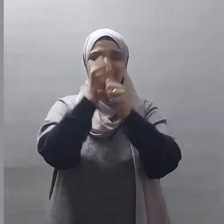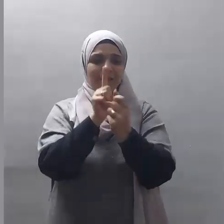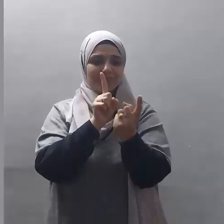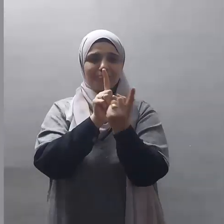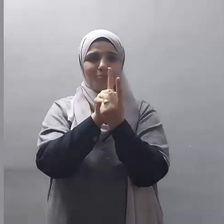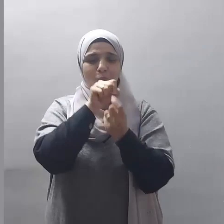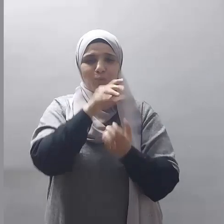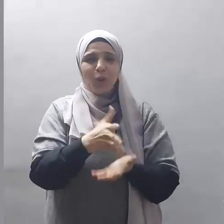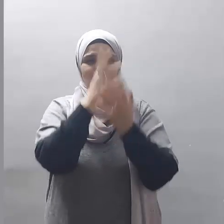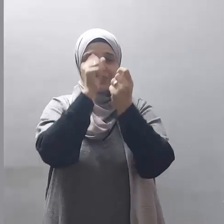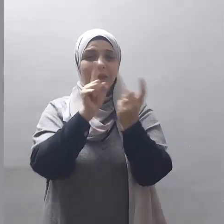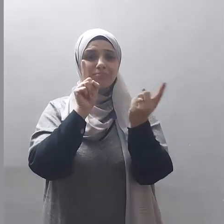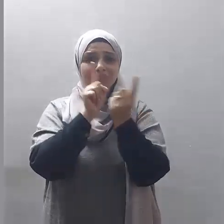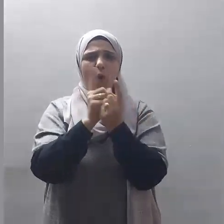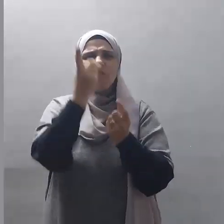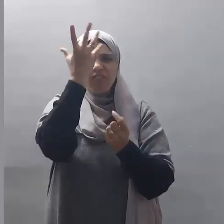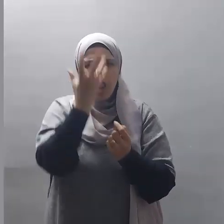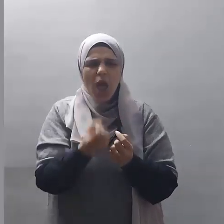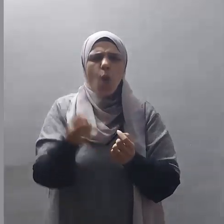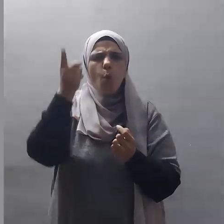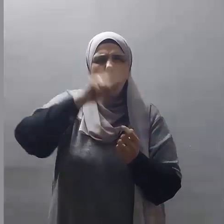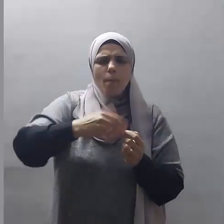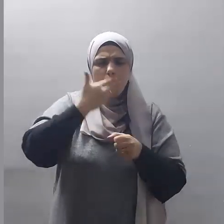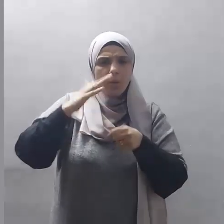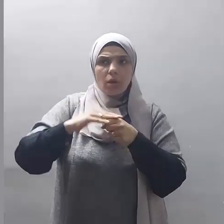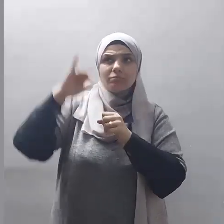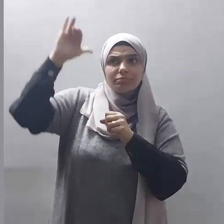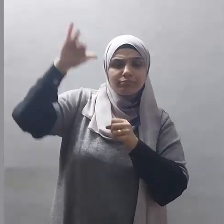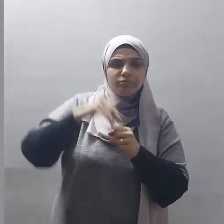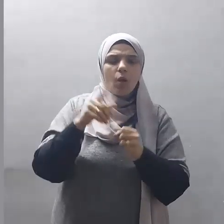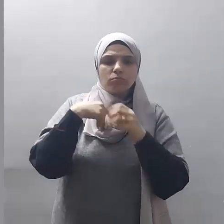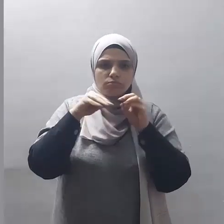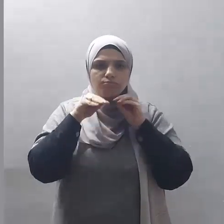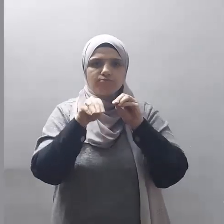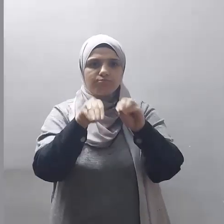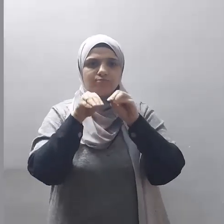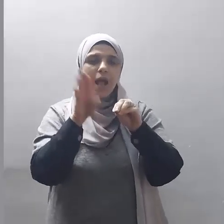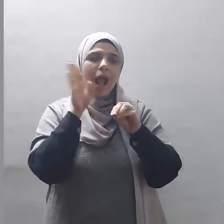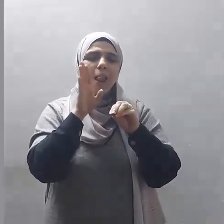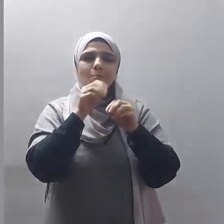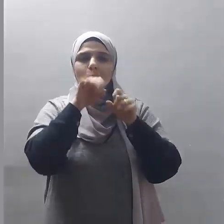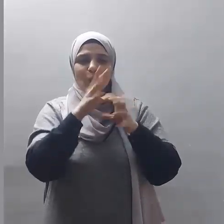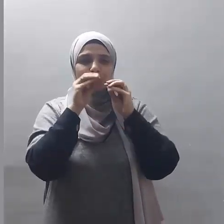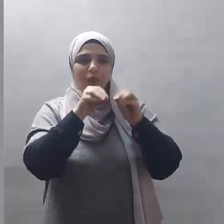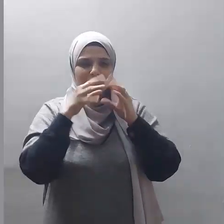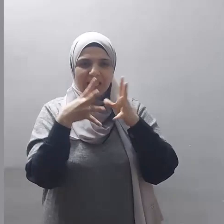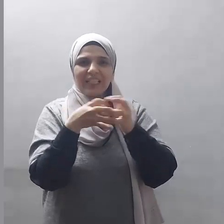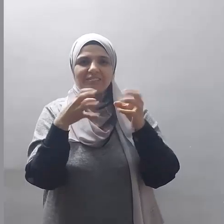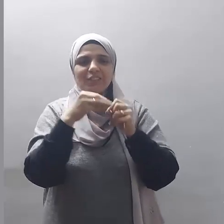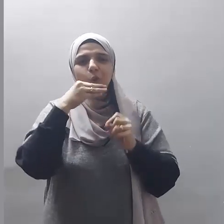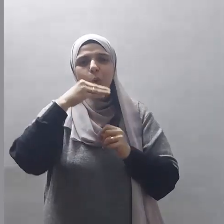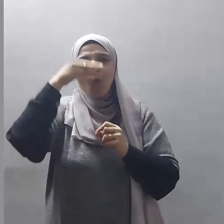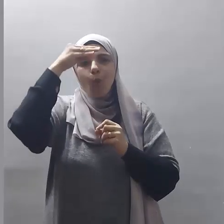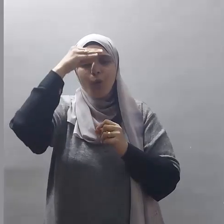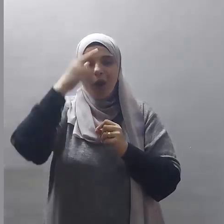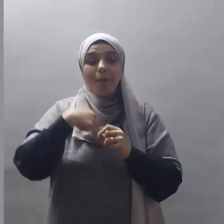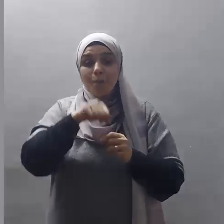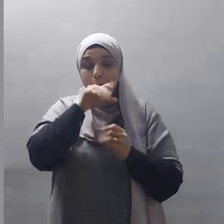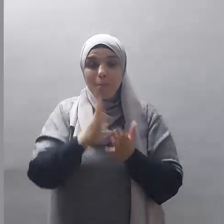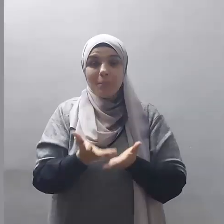وكان يلقاه في كل ليلة من رمضان فيدارسه القرآن، فكان رسول الله صلى الله عليه